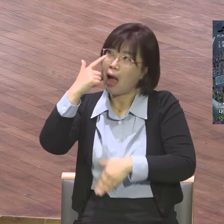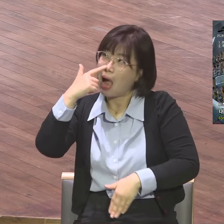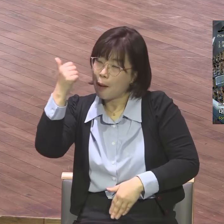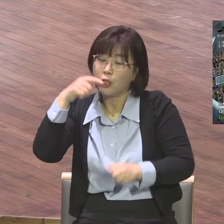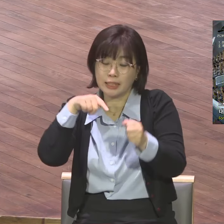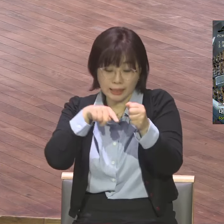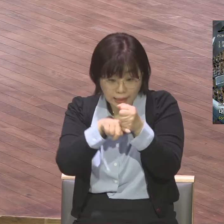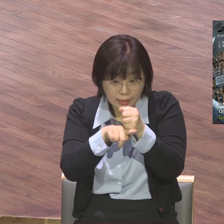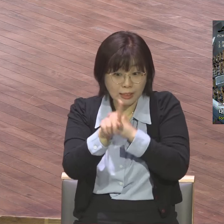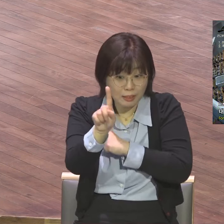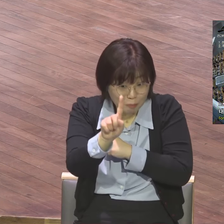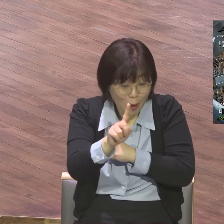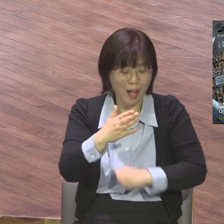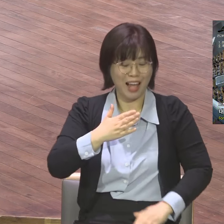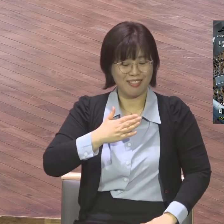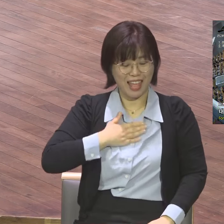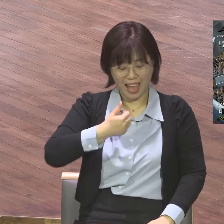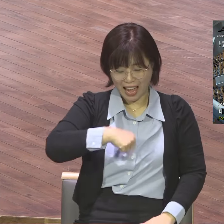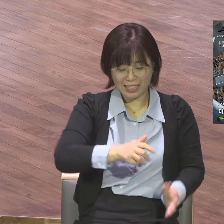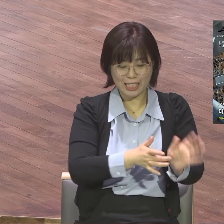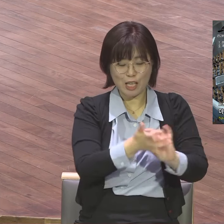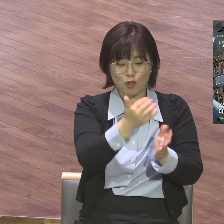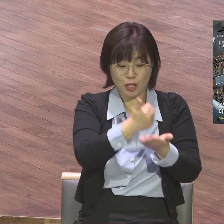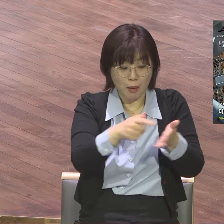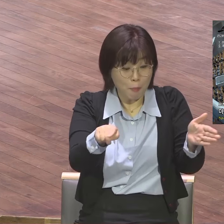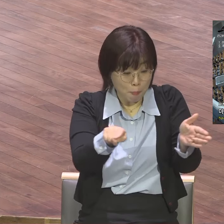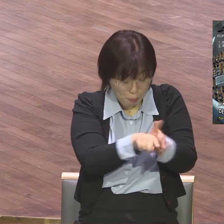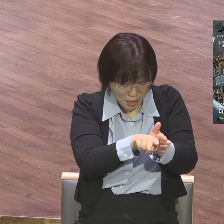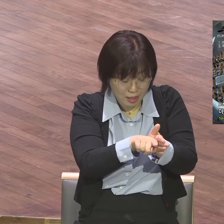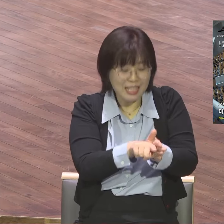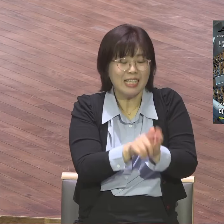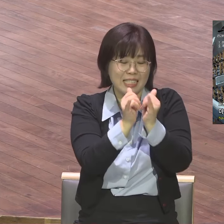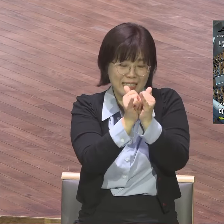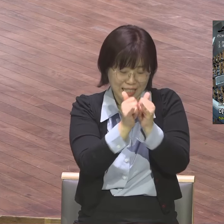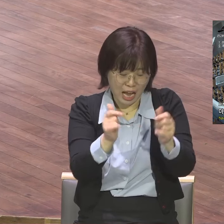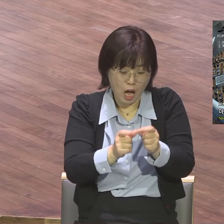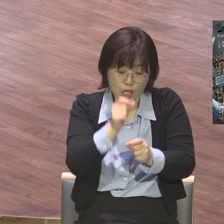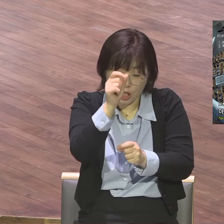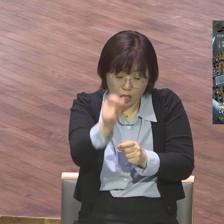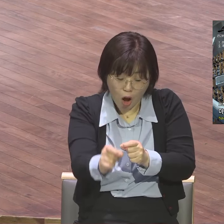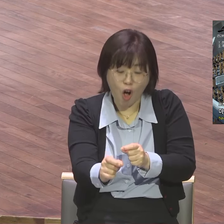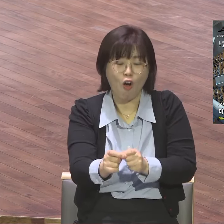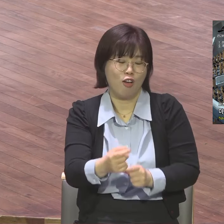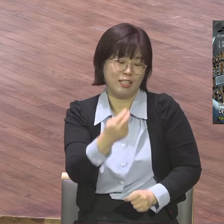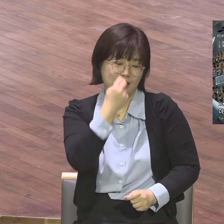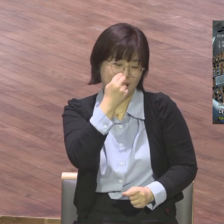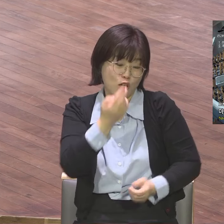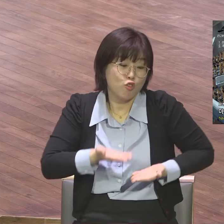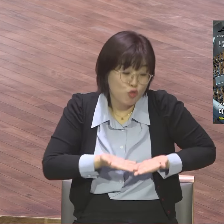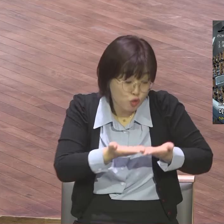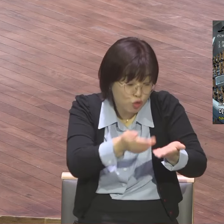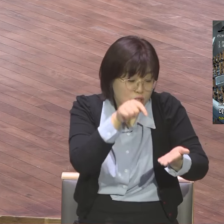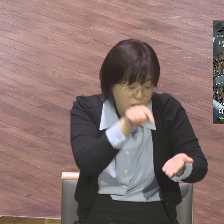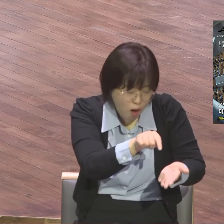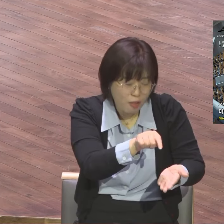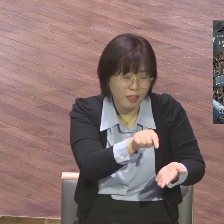보고 믿는 자마다 영생을 얻는 이것이니 마지막 날에 내가 이를 다시 살리리라